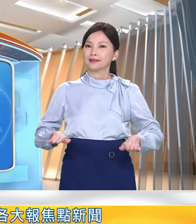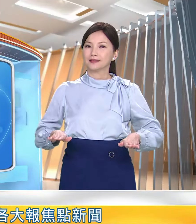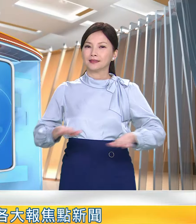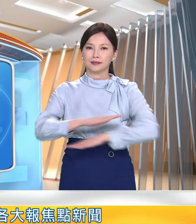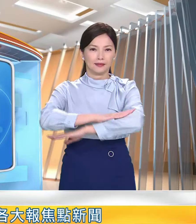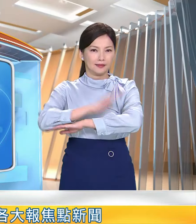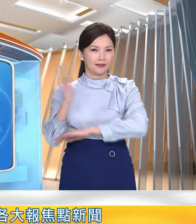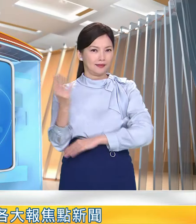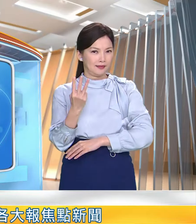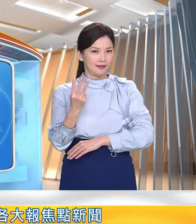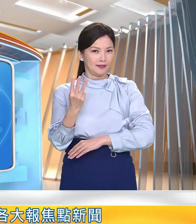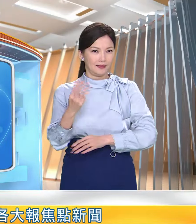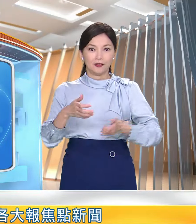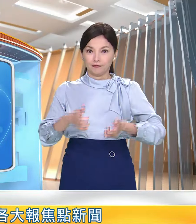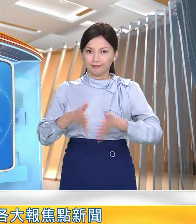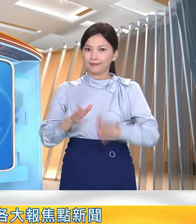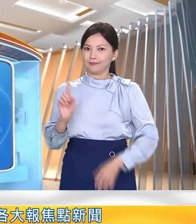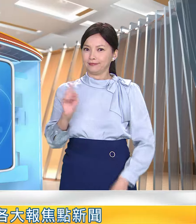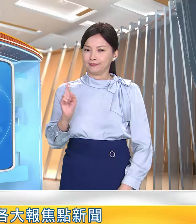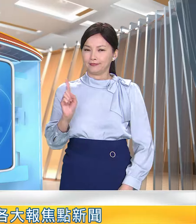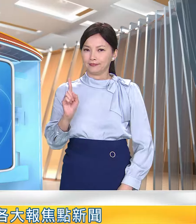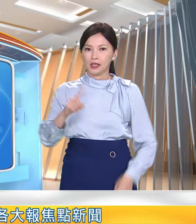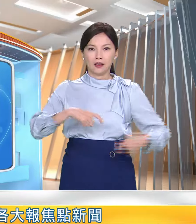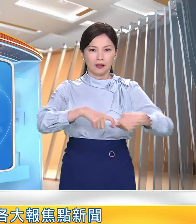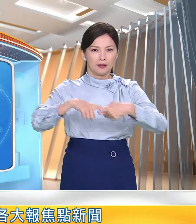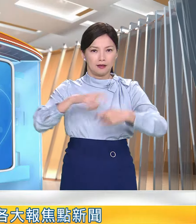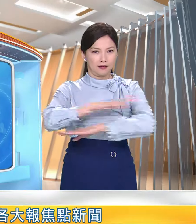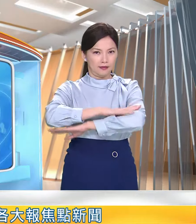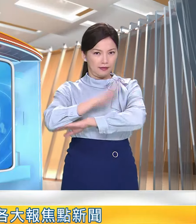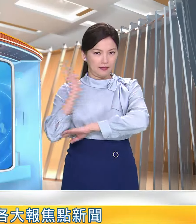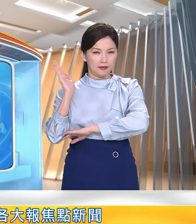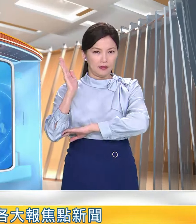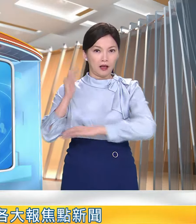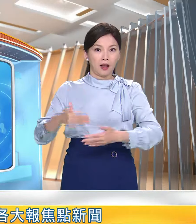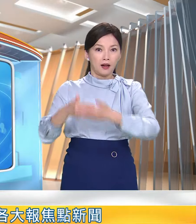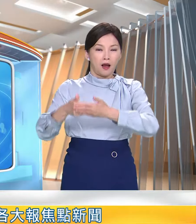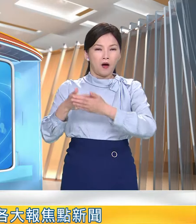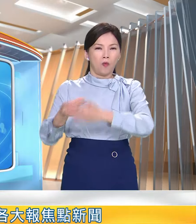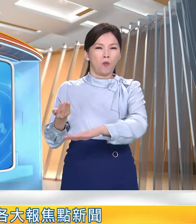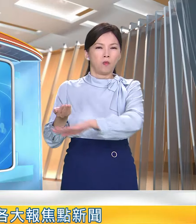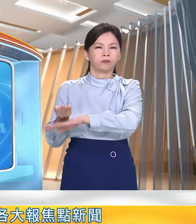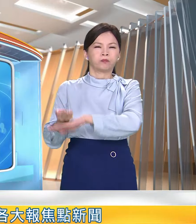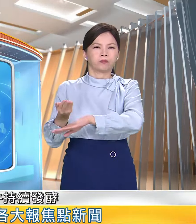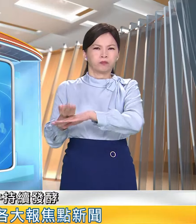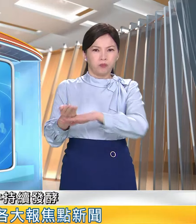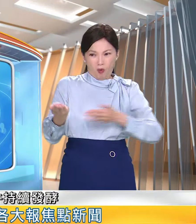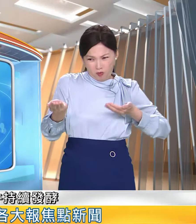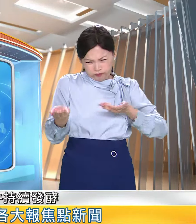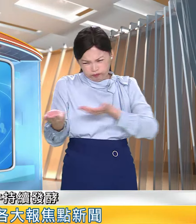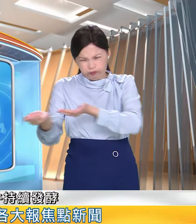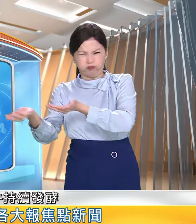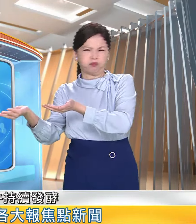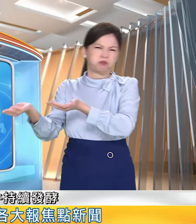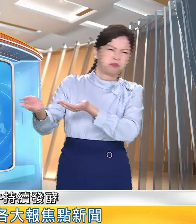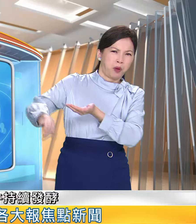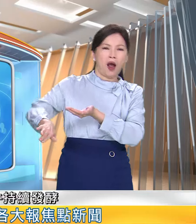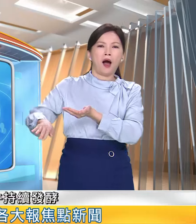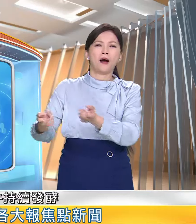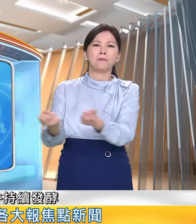读报时间来看到，联合报是提到了大陆快艇翻覆事件持续发